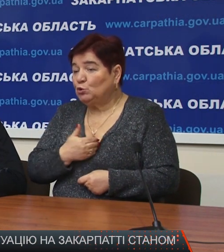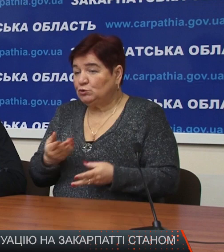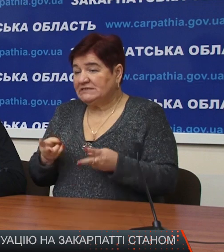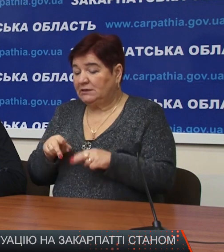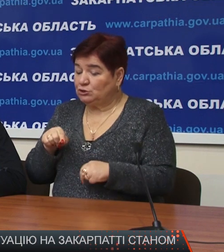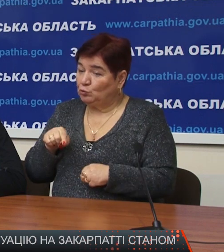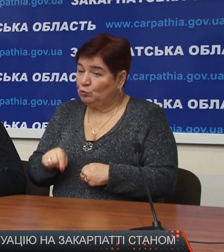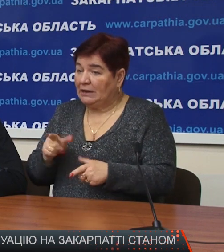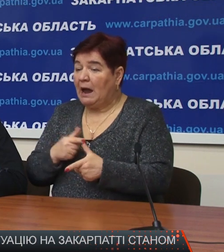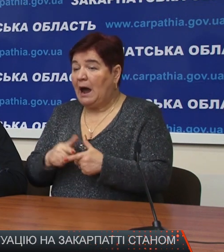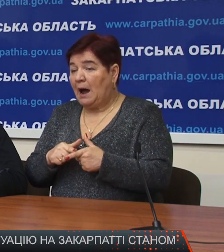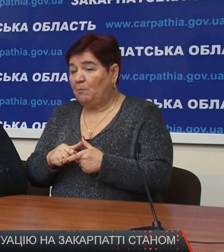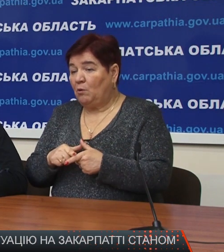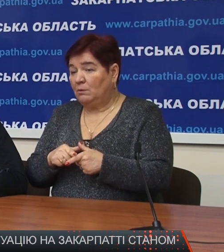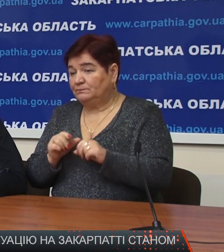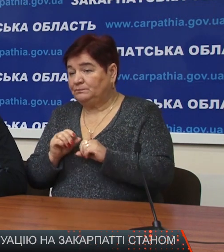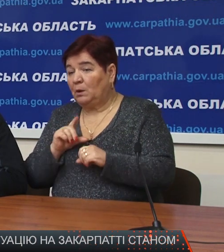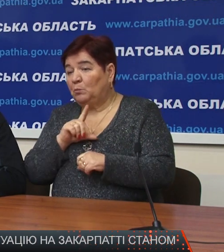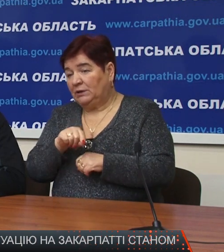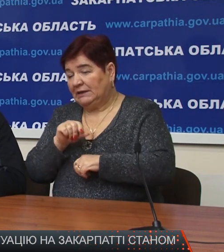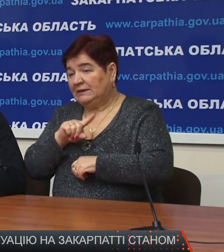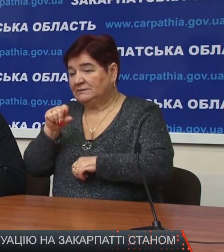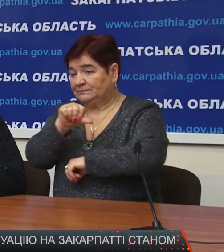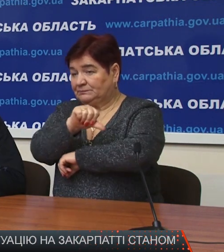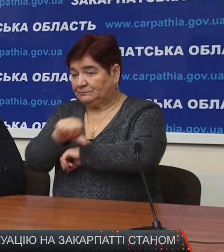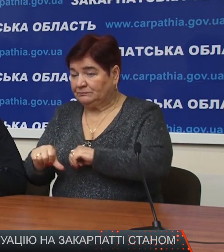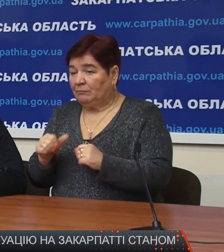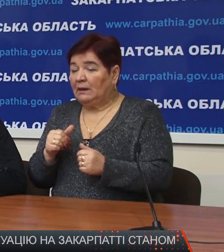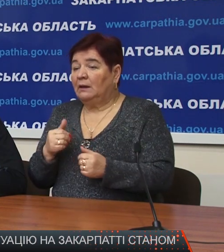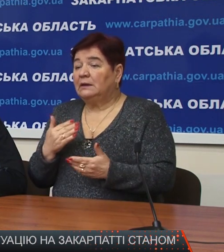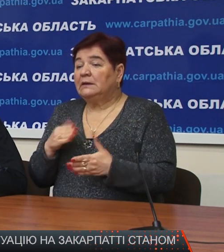залишитися тут або покинути територію України. Також є